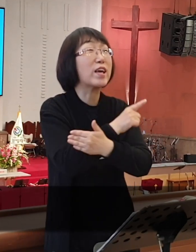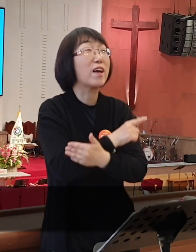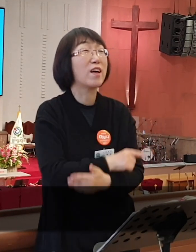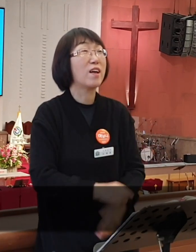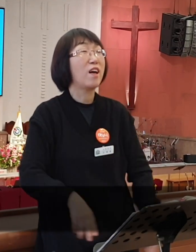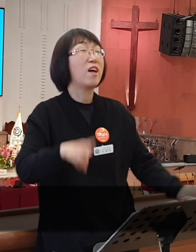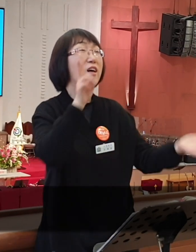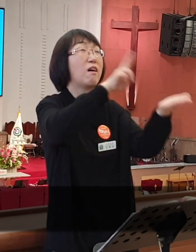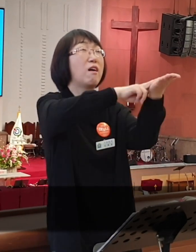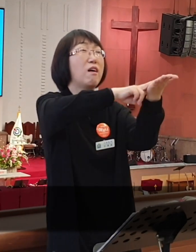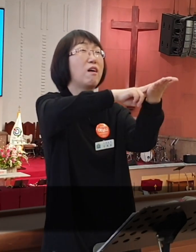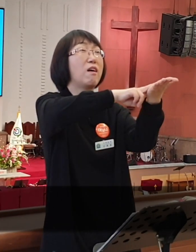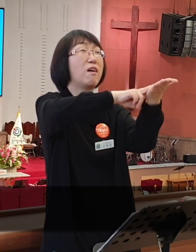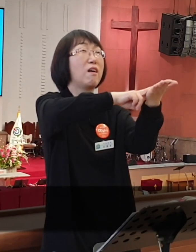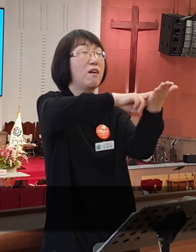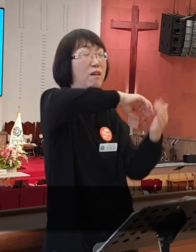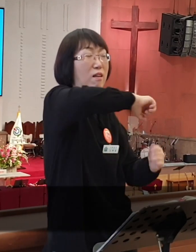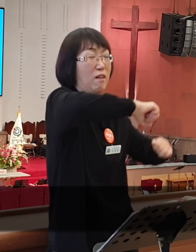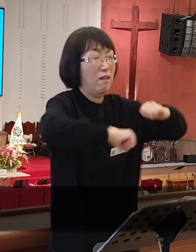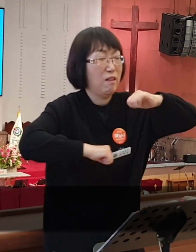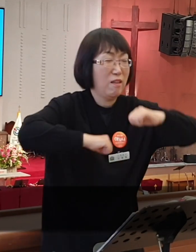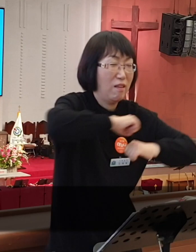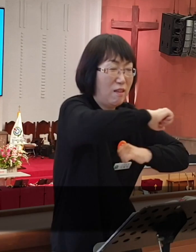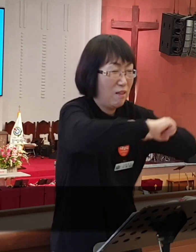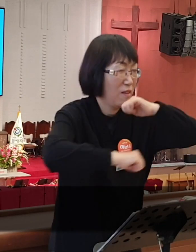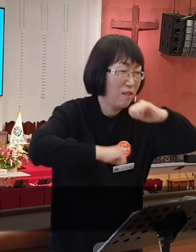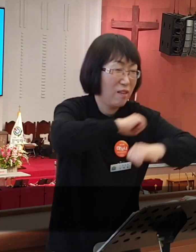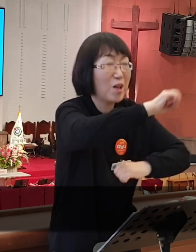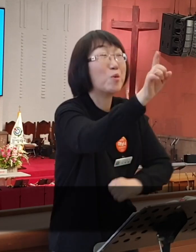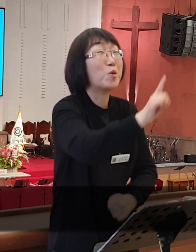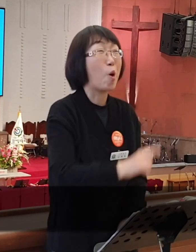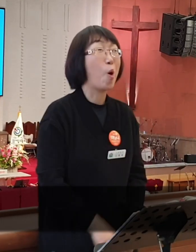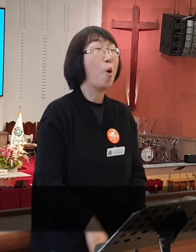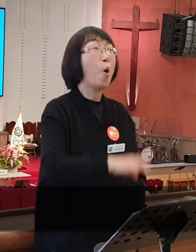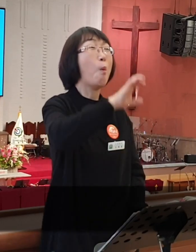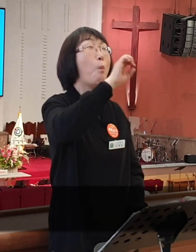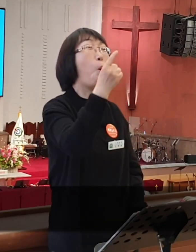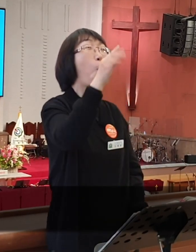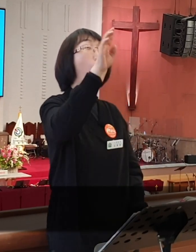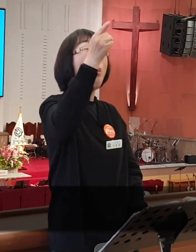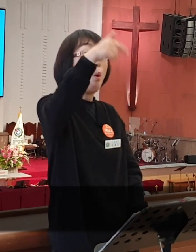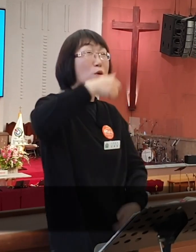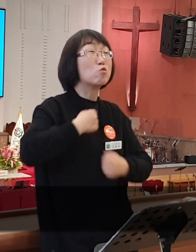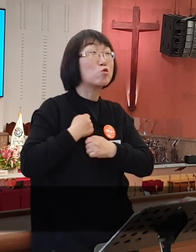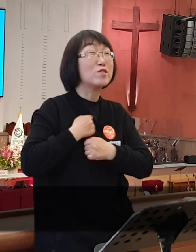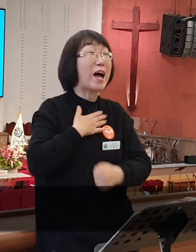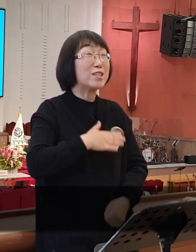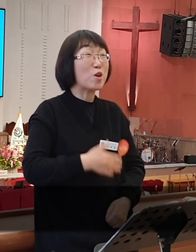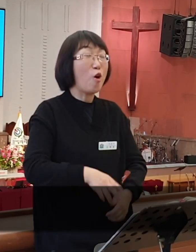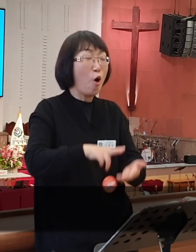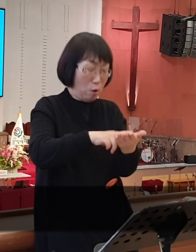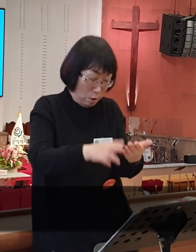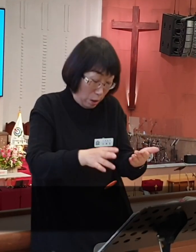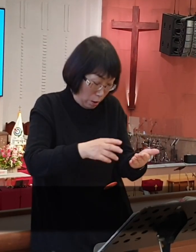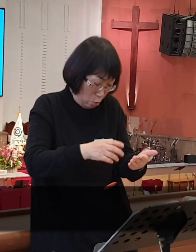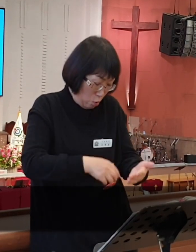끌어안죠? 군인들이에요. 포복이죠. 끌어안는 게 포입니다. 그죠? 이게 포복. 끌어안아요. 포용한다고